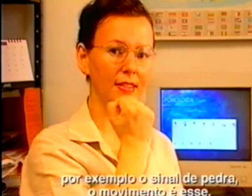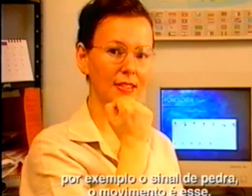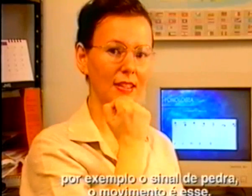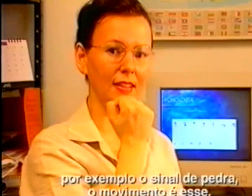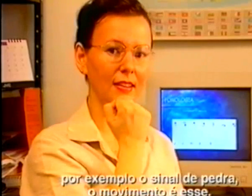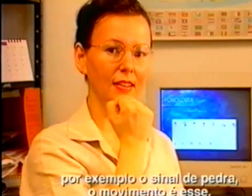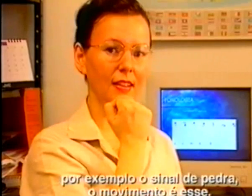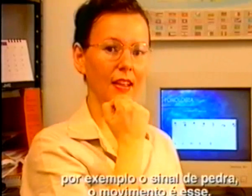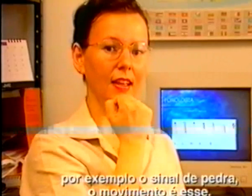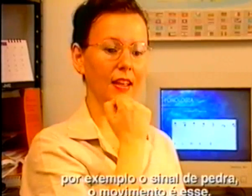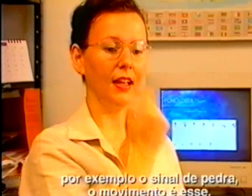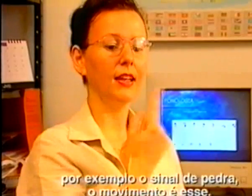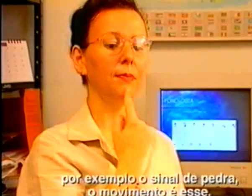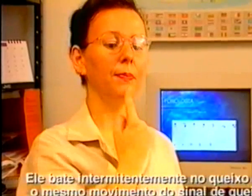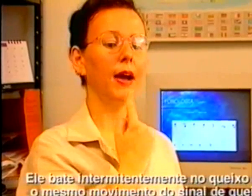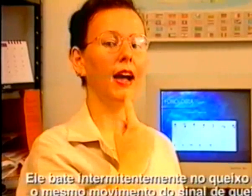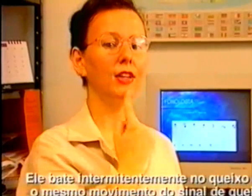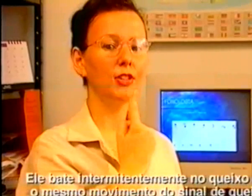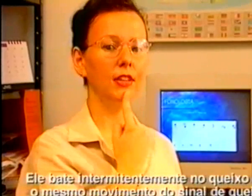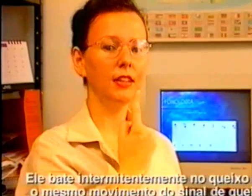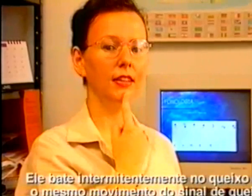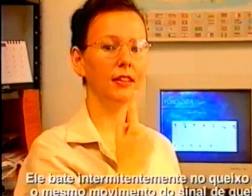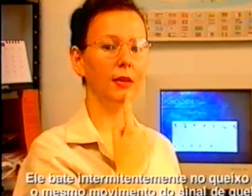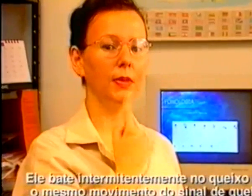é esse. Ele bate